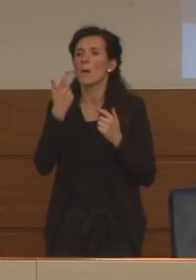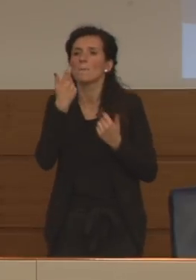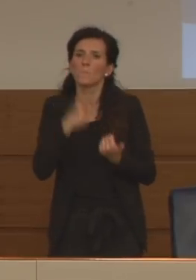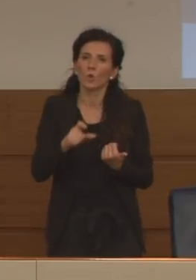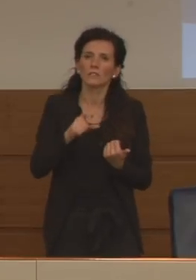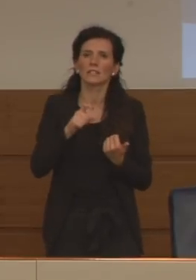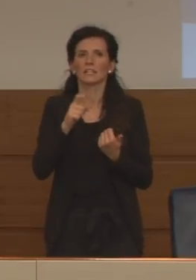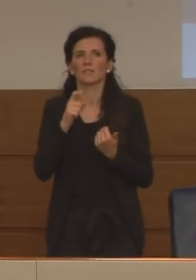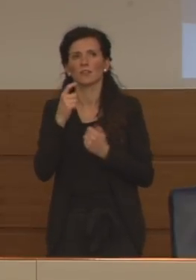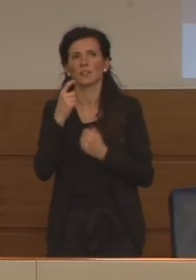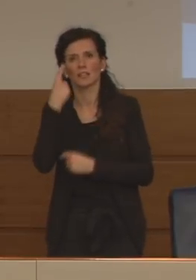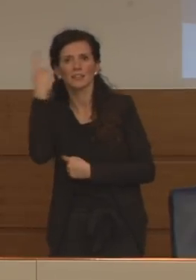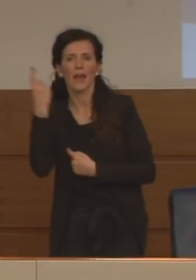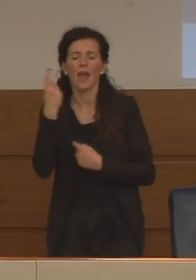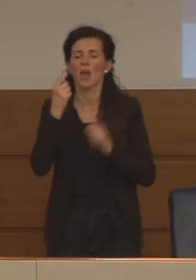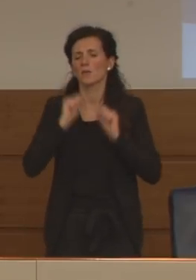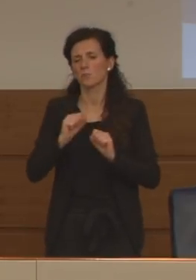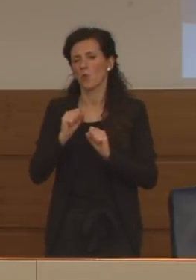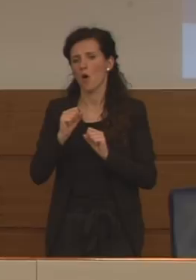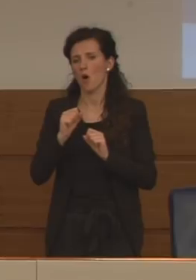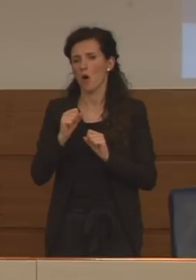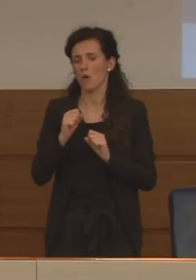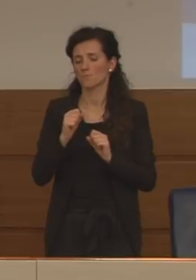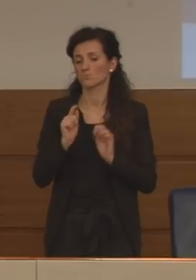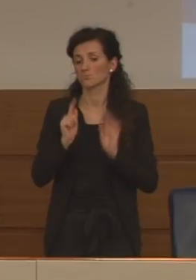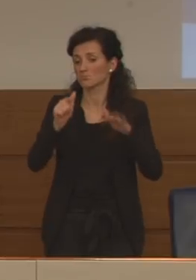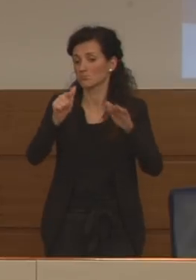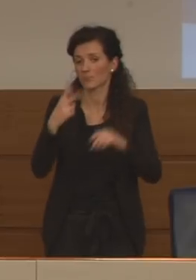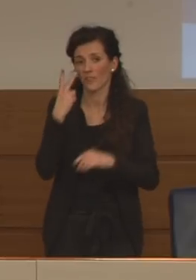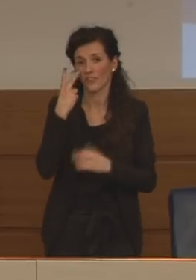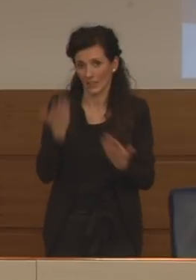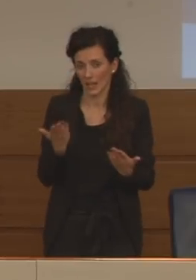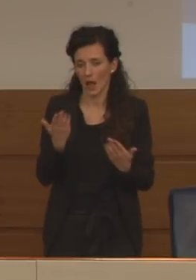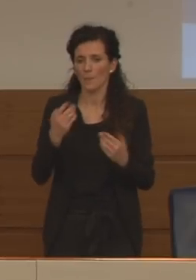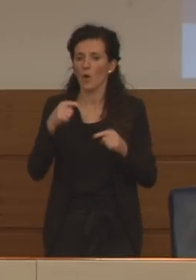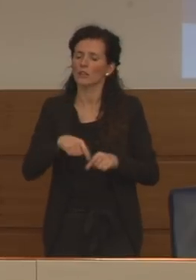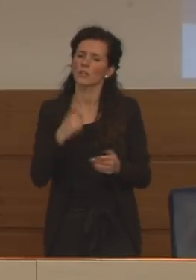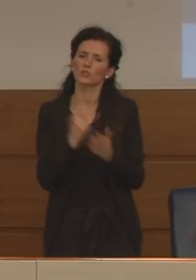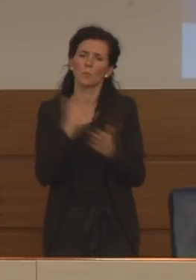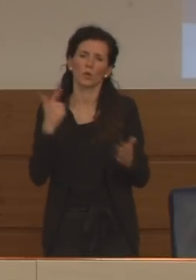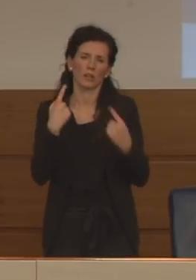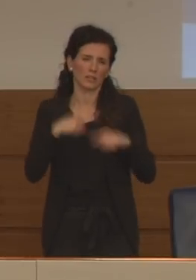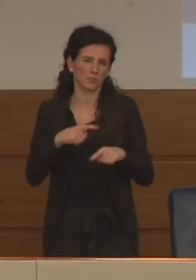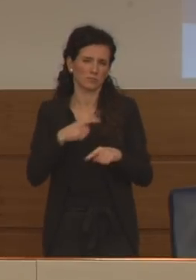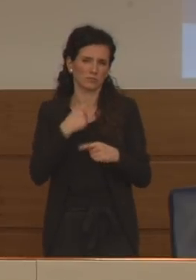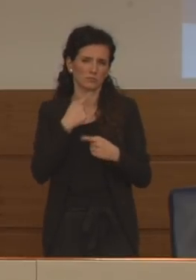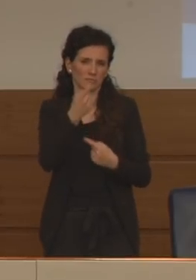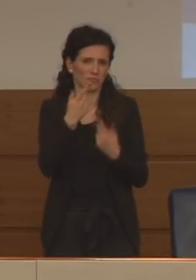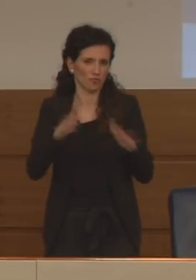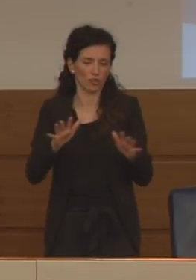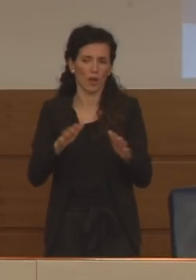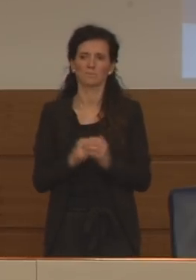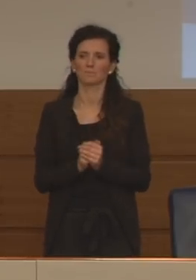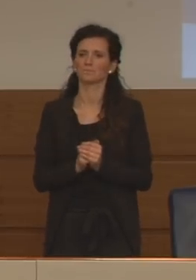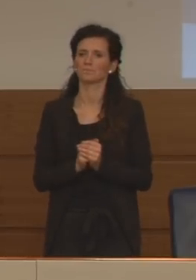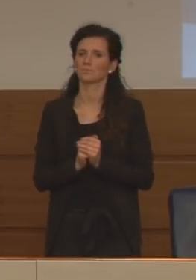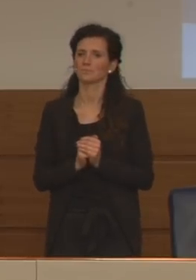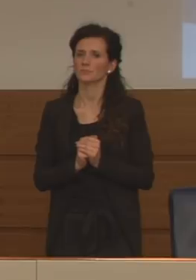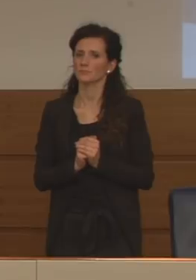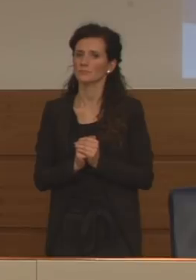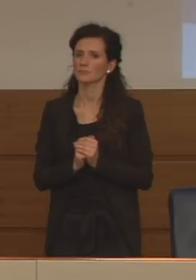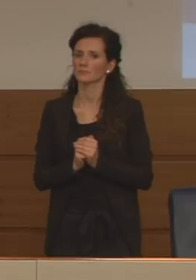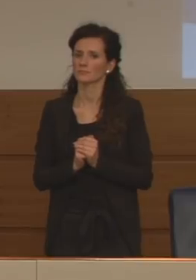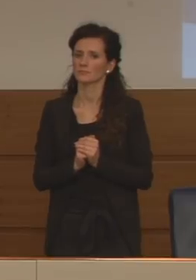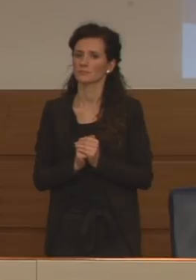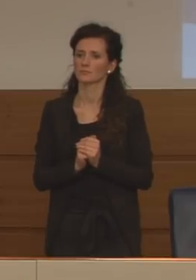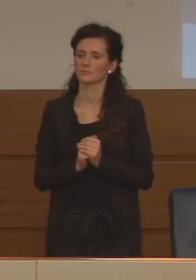calma più avanti in questo momento la priorità le priorità sono quelle quelle che le ho detto devo dire che è